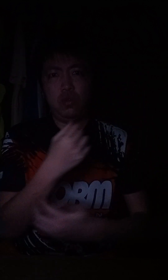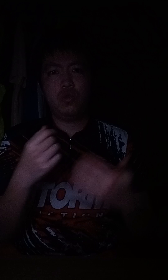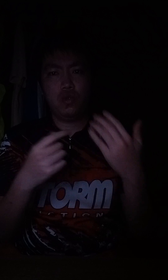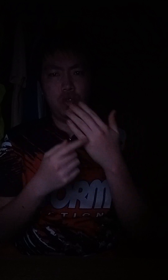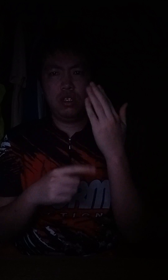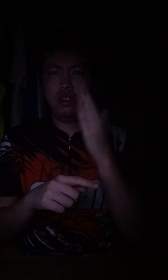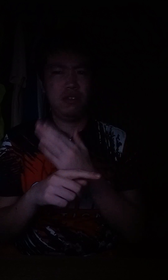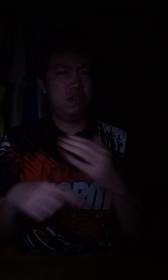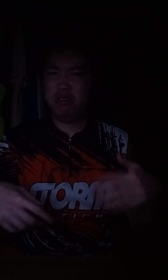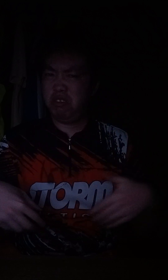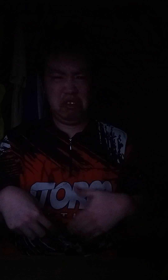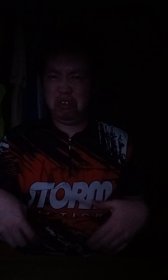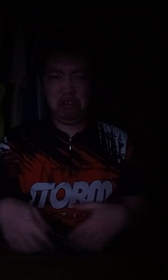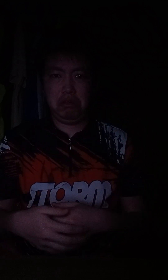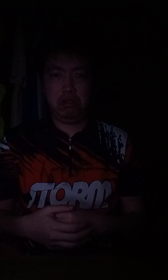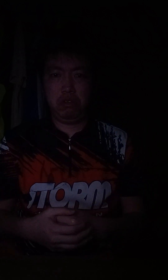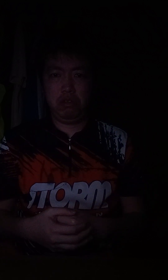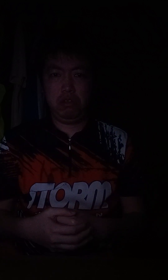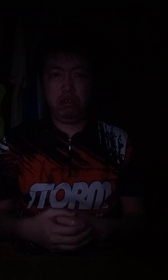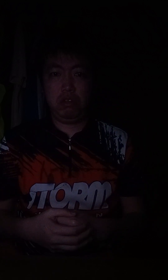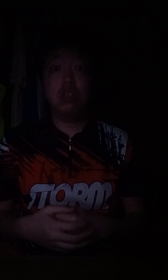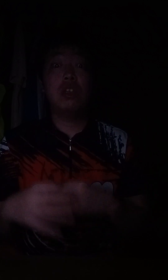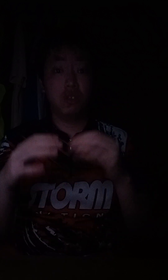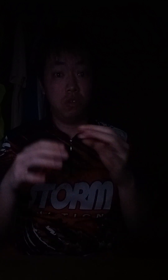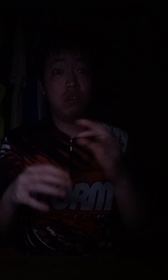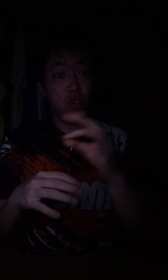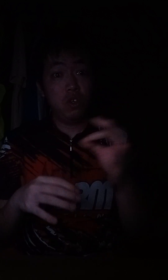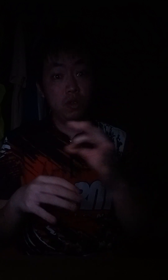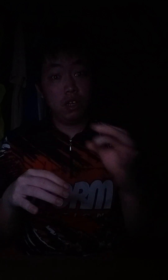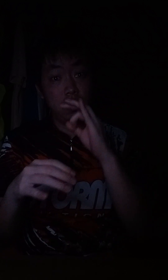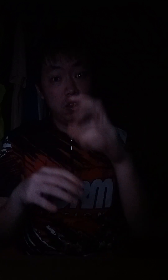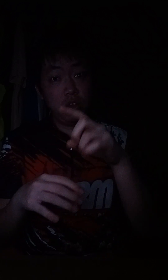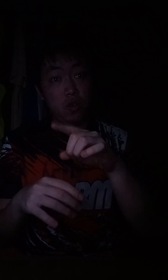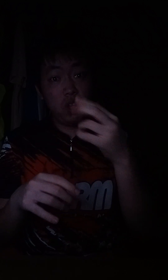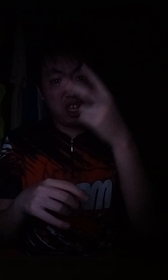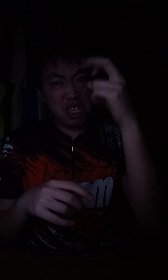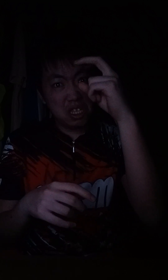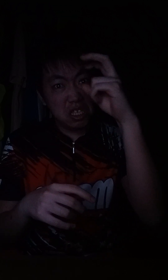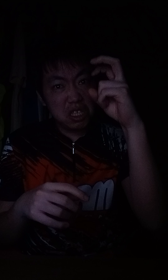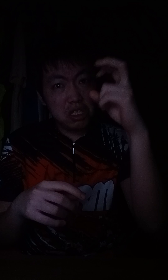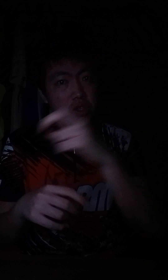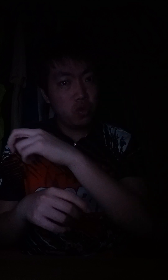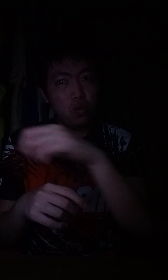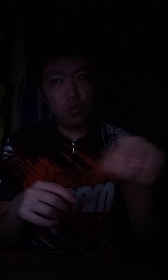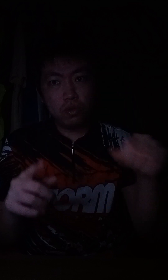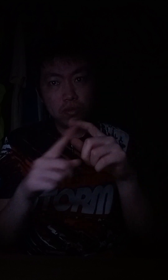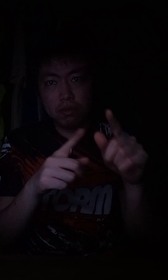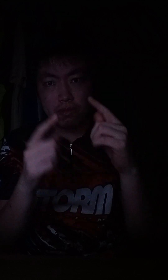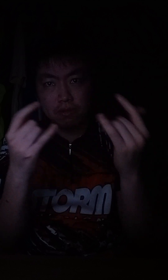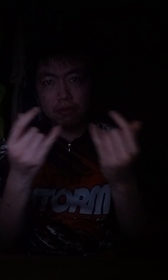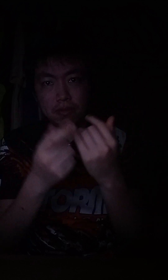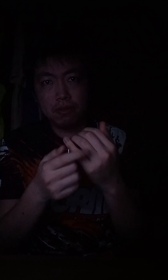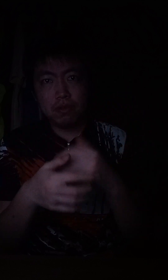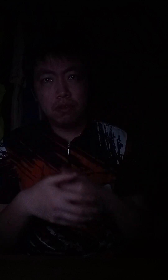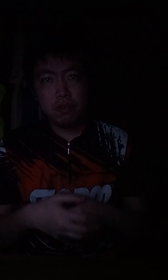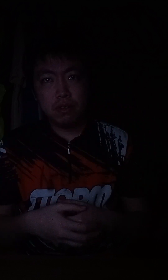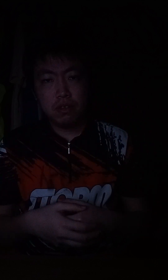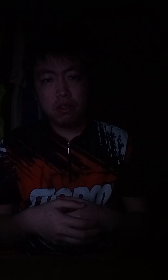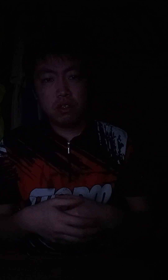되지 못했습니다. 위반한 거죠. 뭐. 황색이니까 사고 안 나고 건널 수 있다고 생각했는데. 숨진